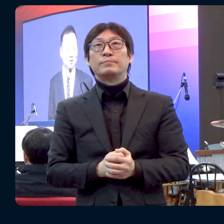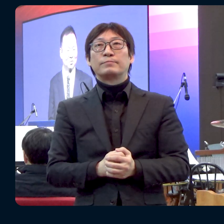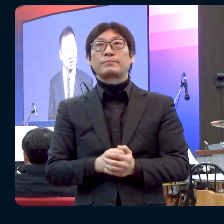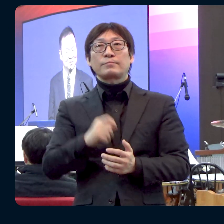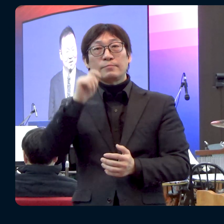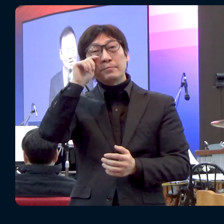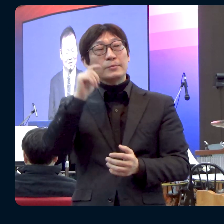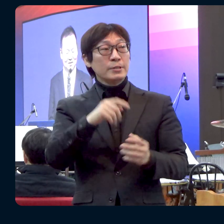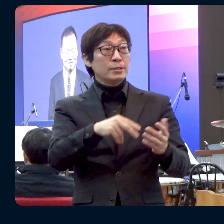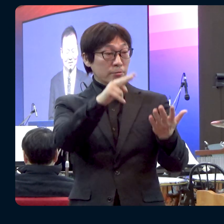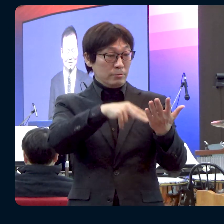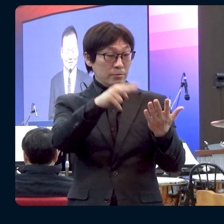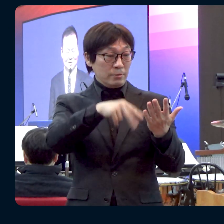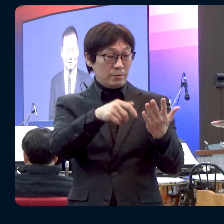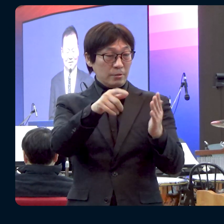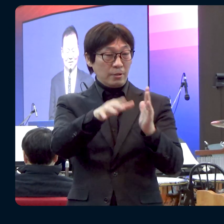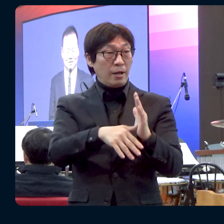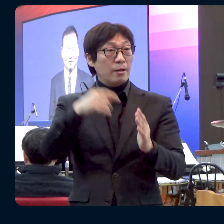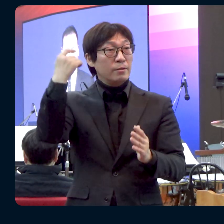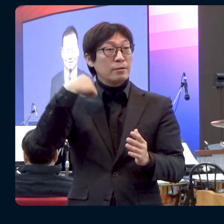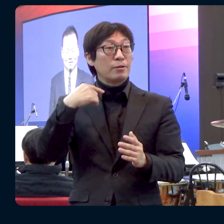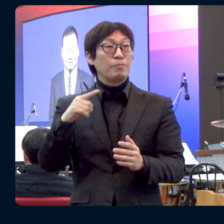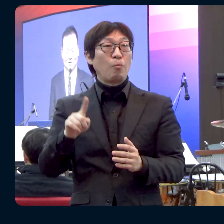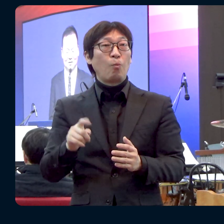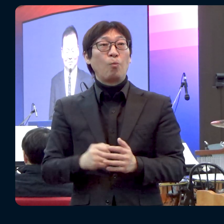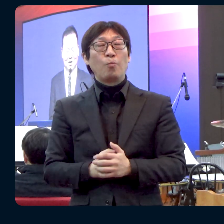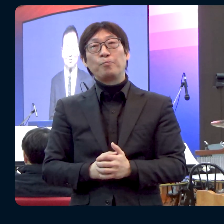장면 어떻게 보이십니까?